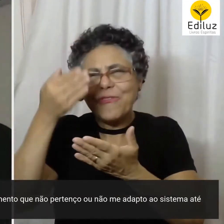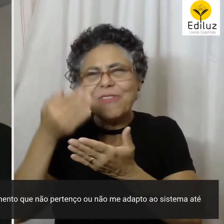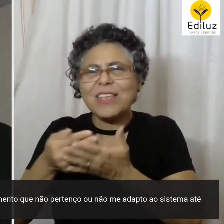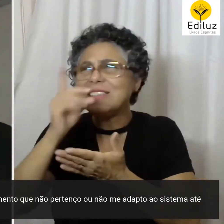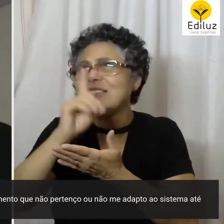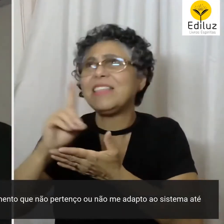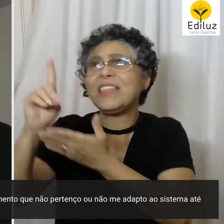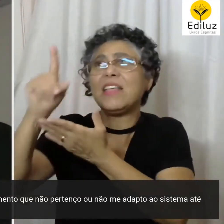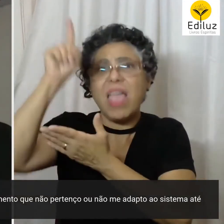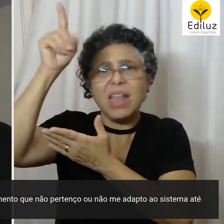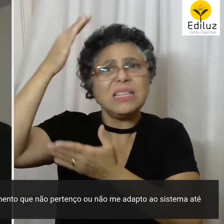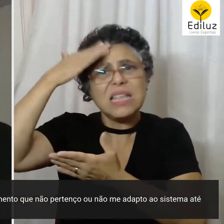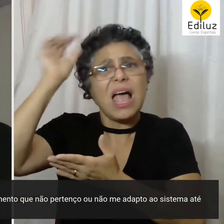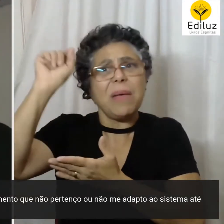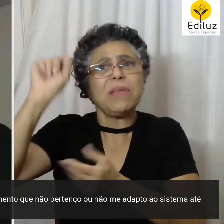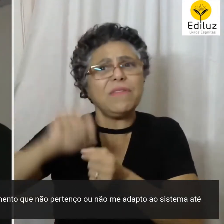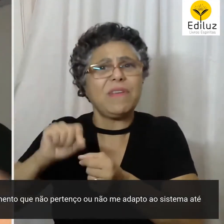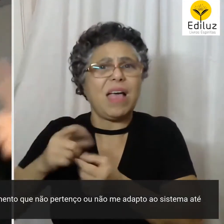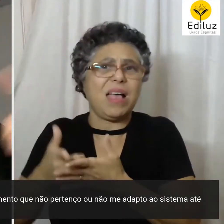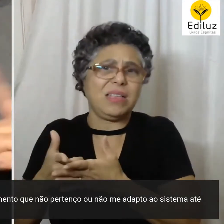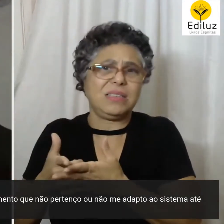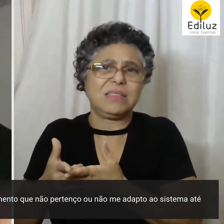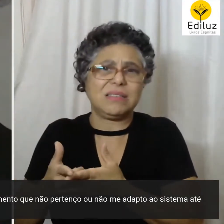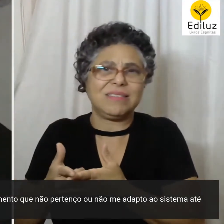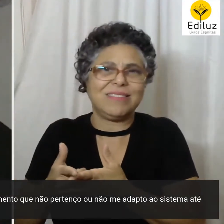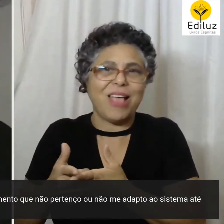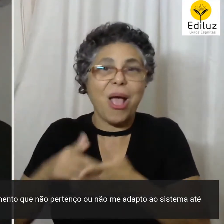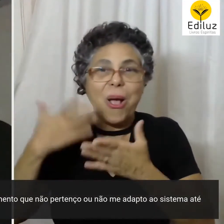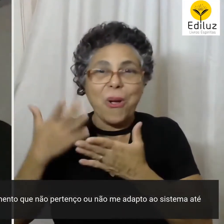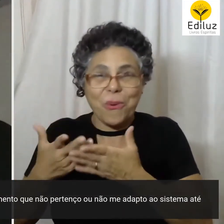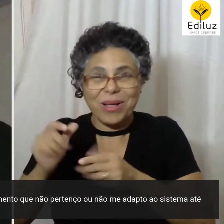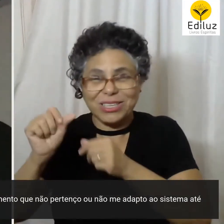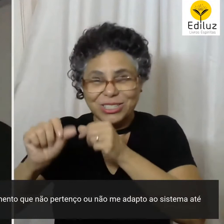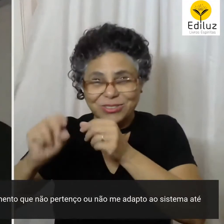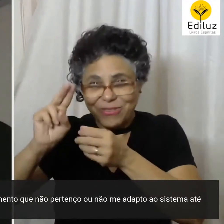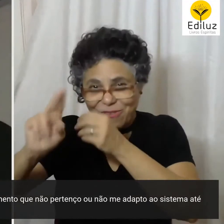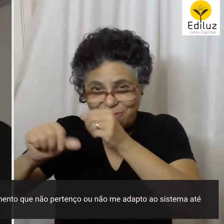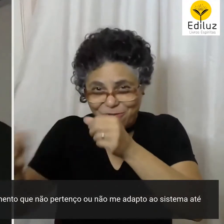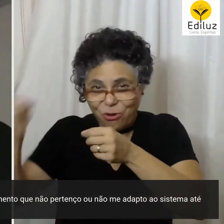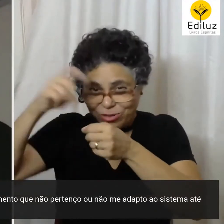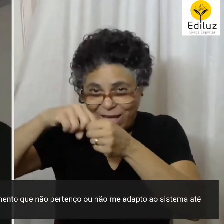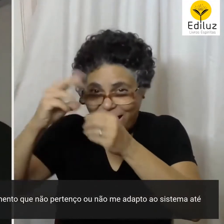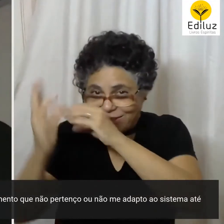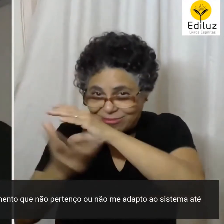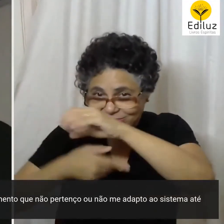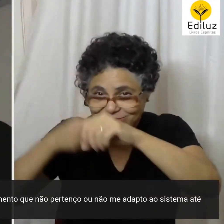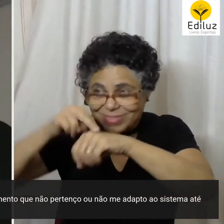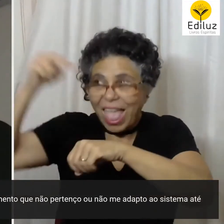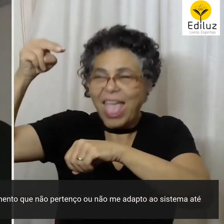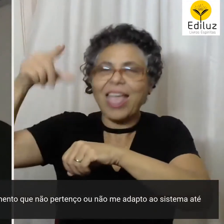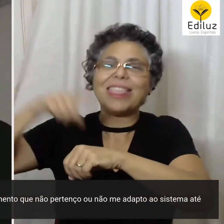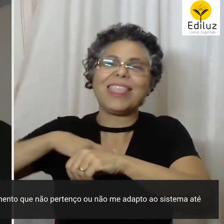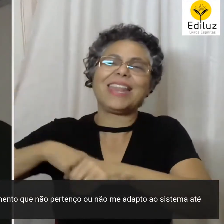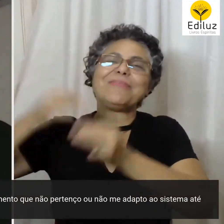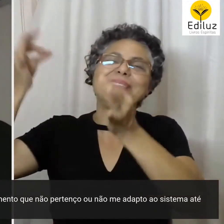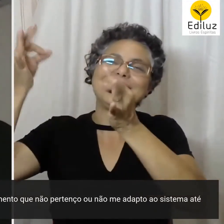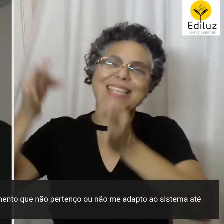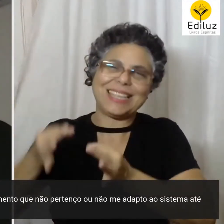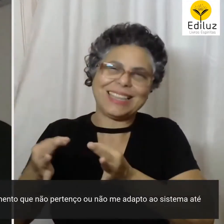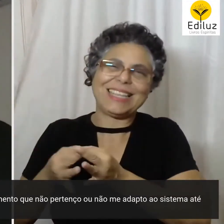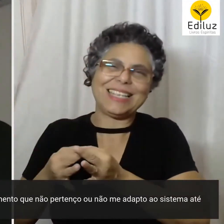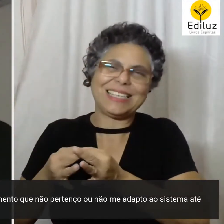fazendo. E que a gente só vai ter certeza quando chegarmos do lado de lá. Né? Ninguém vai nem antes